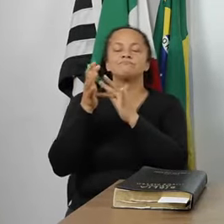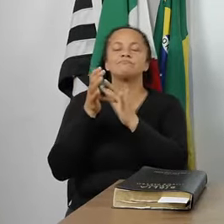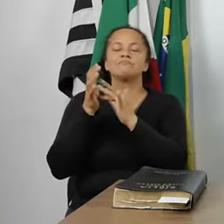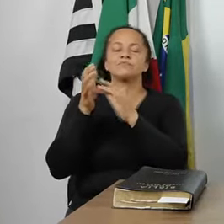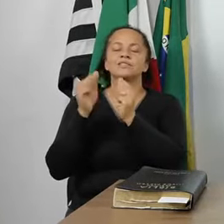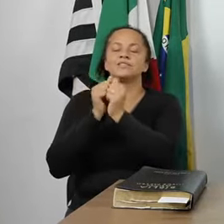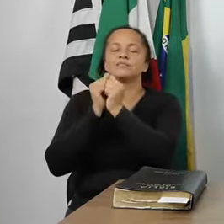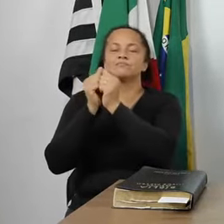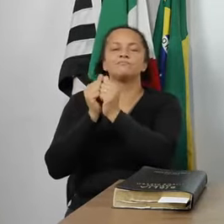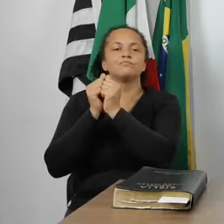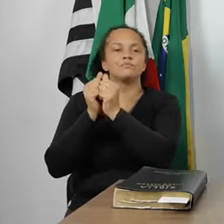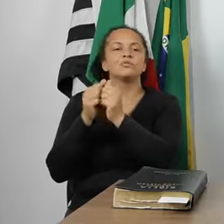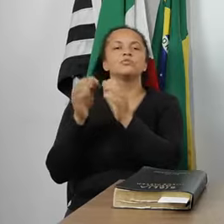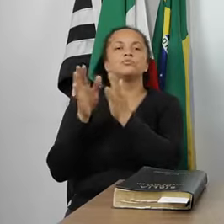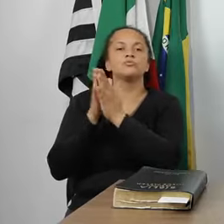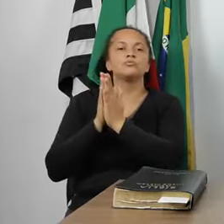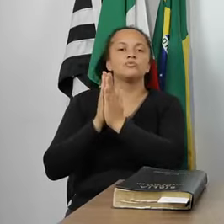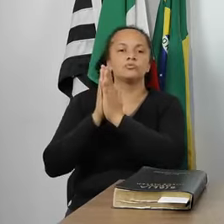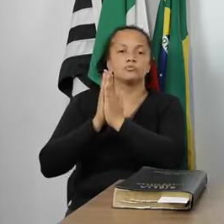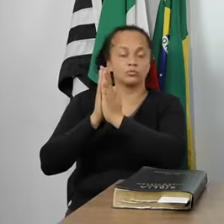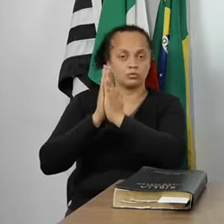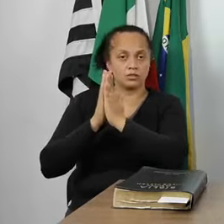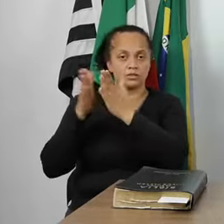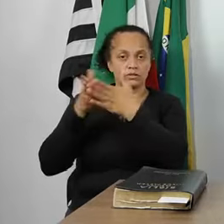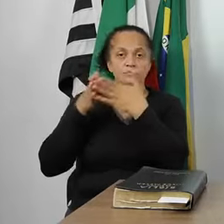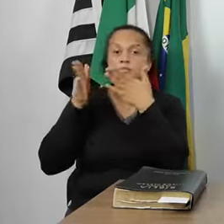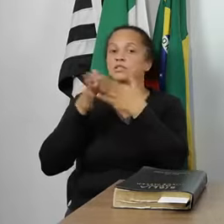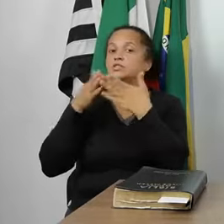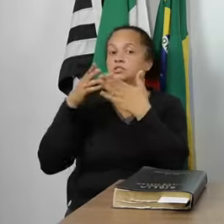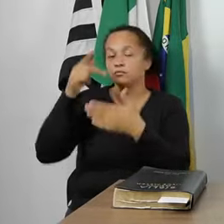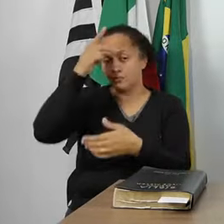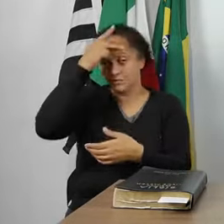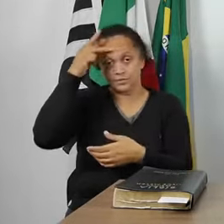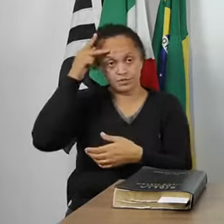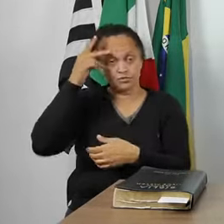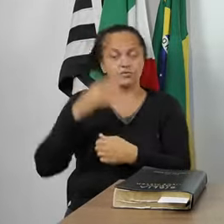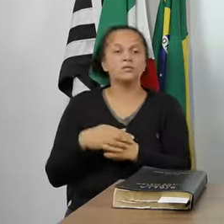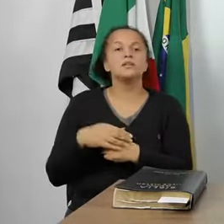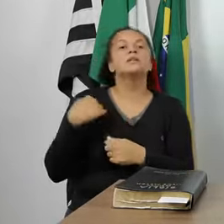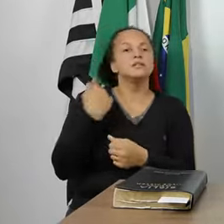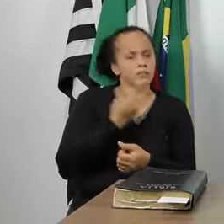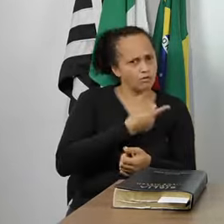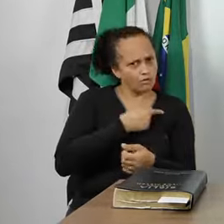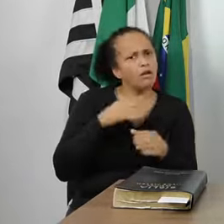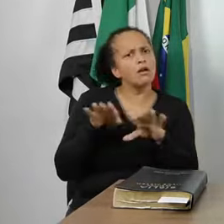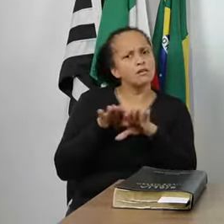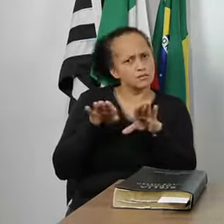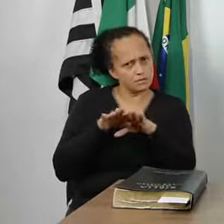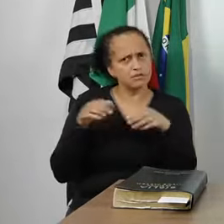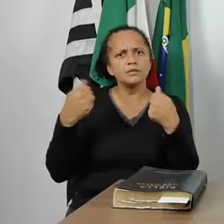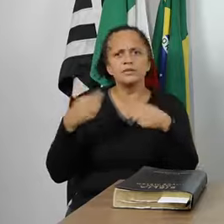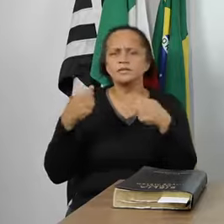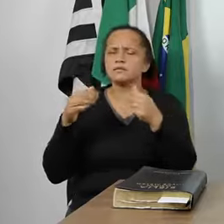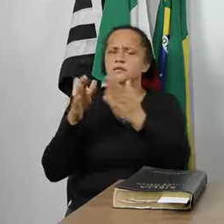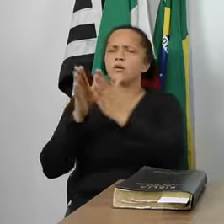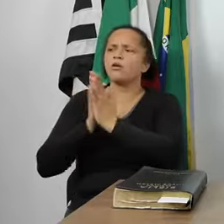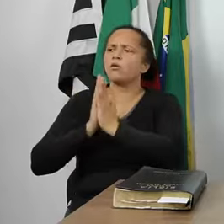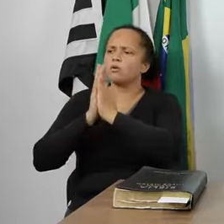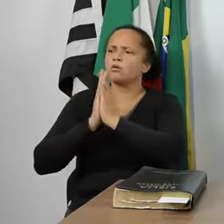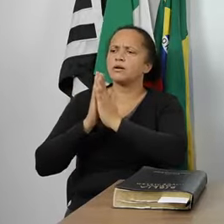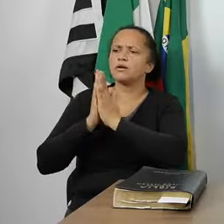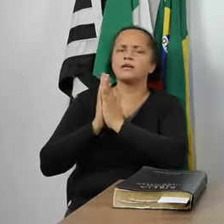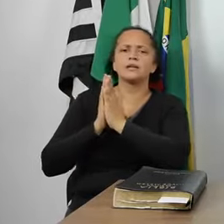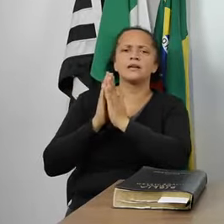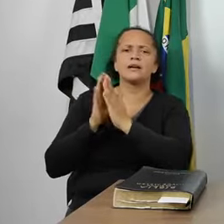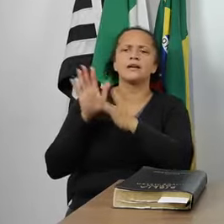orar um pelos outros. E não somente fazer da oração uma condição onde nós satisfazemos nossos desejos, resolvemos os